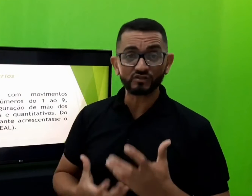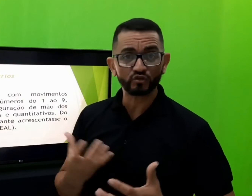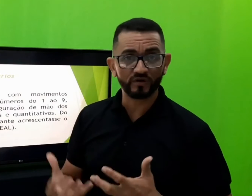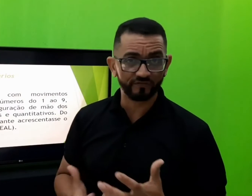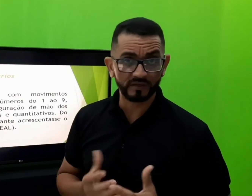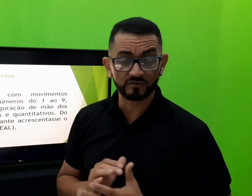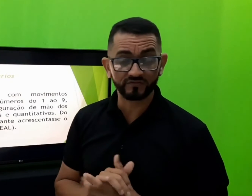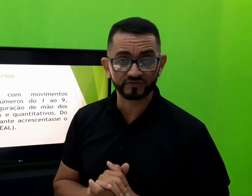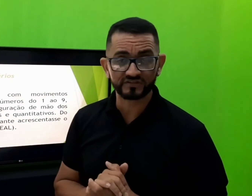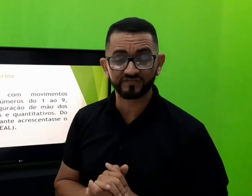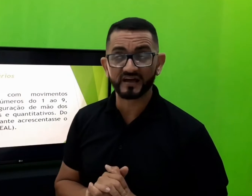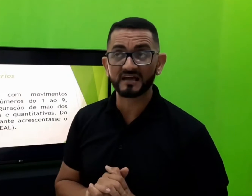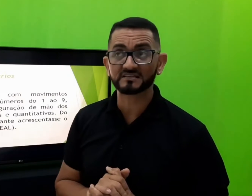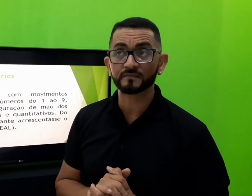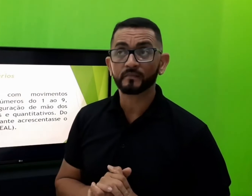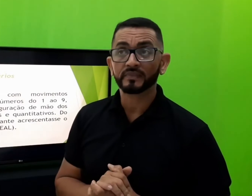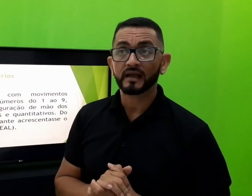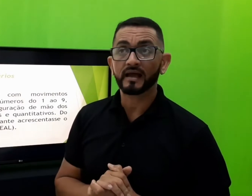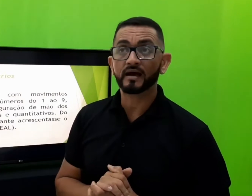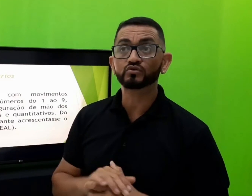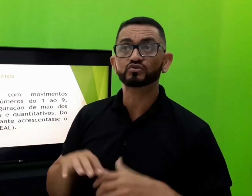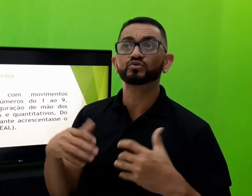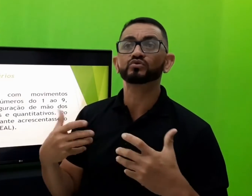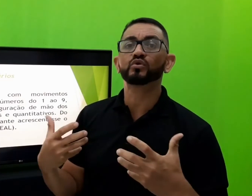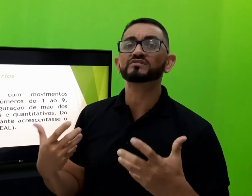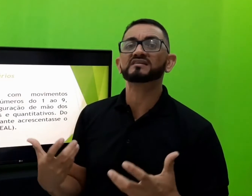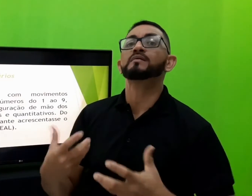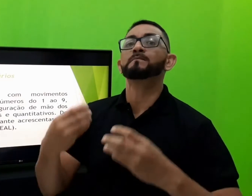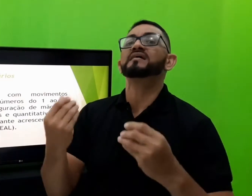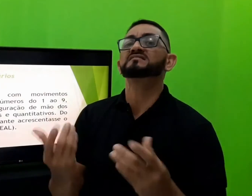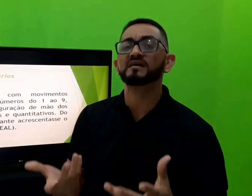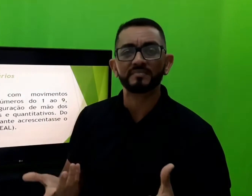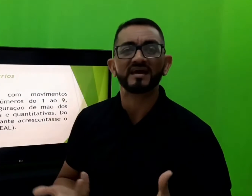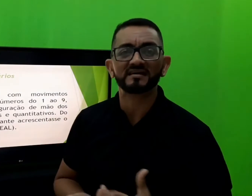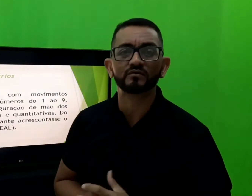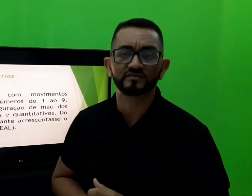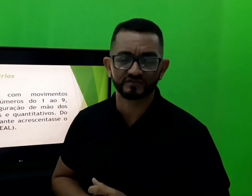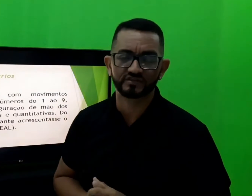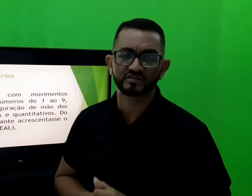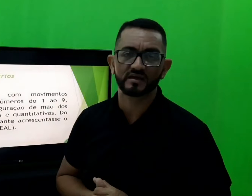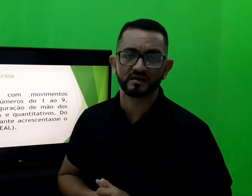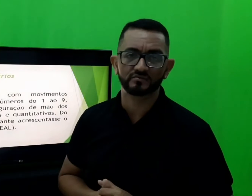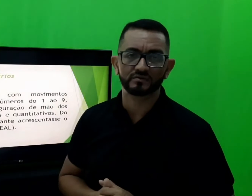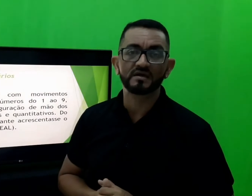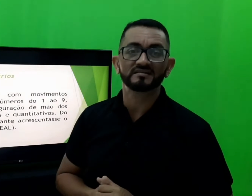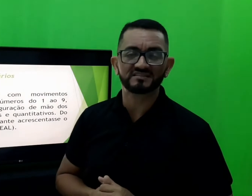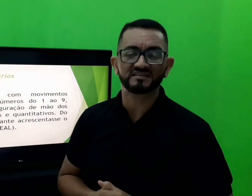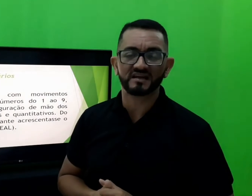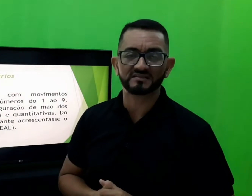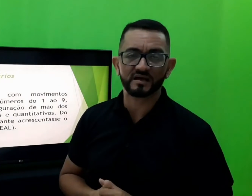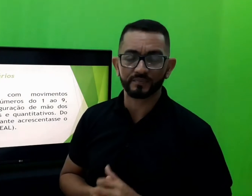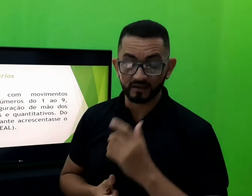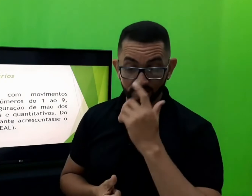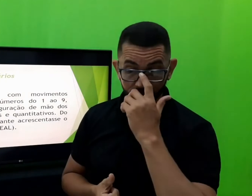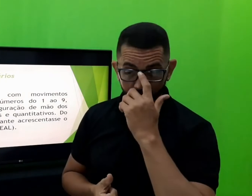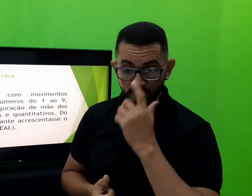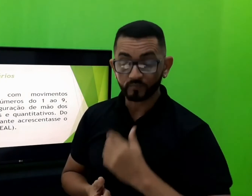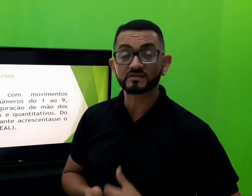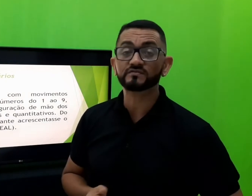do movimento que você faz, o surdo consegue perceber aquilo que você está querendo sinalizar para ele. Porque se